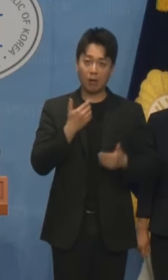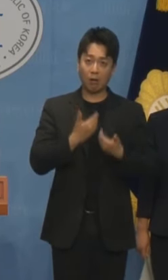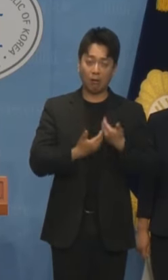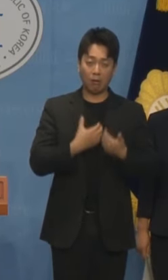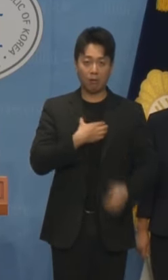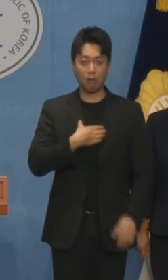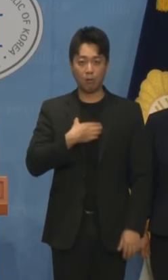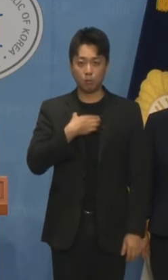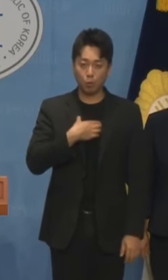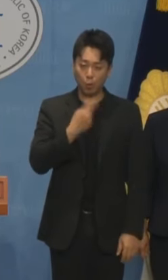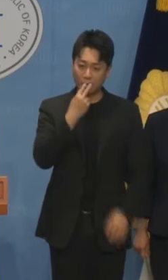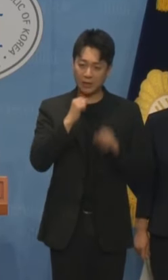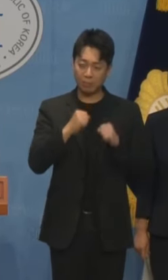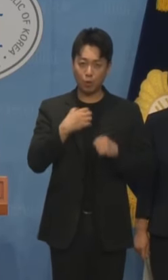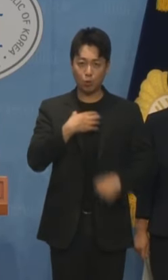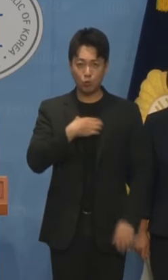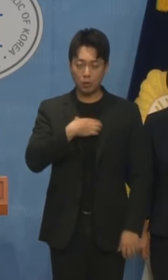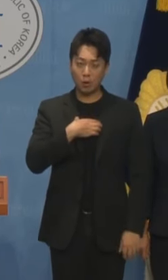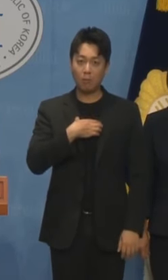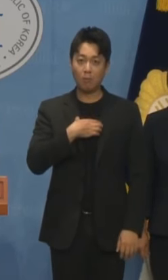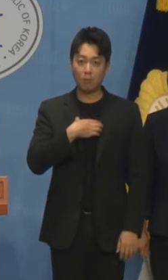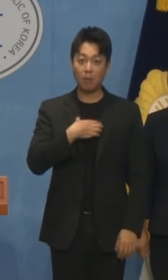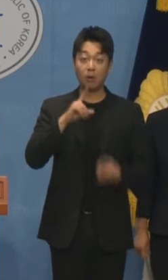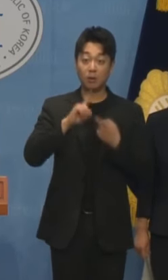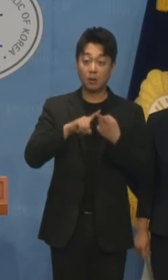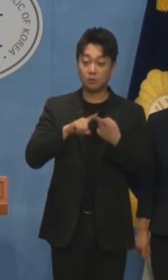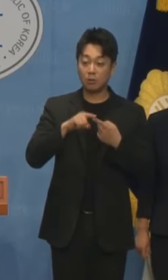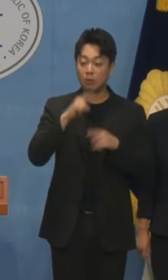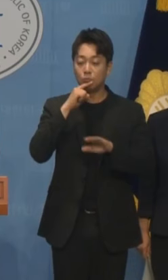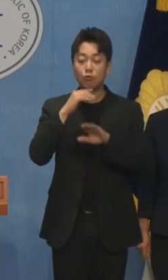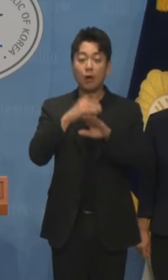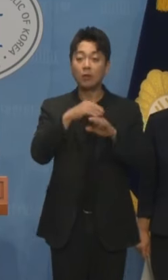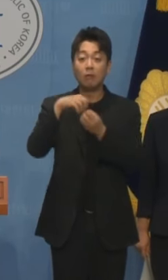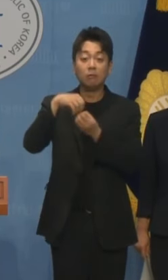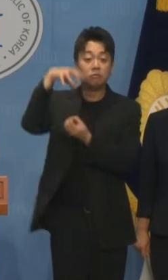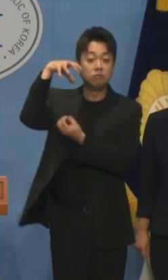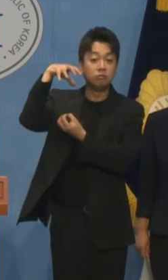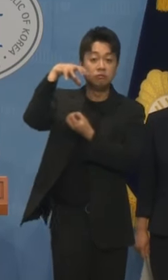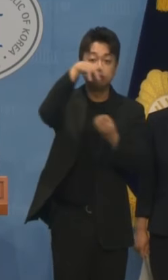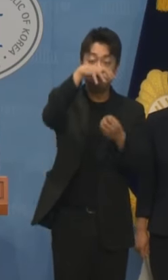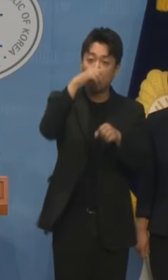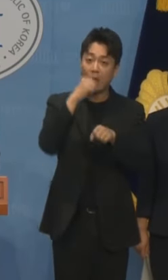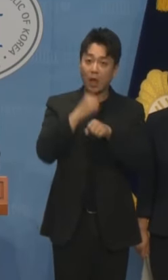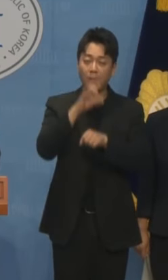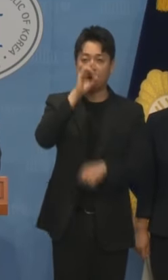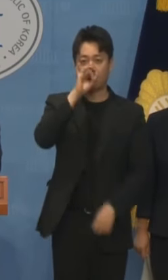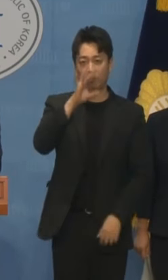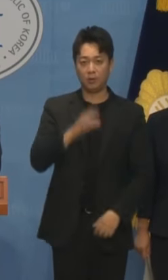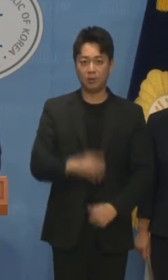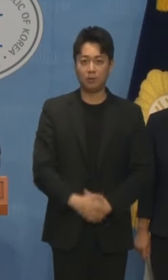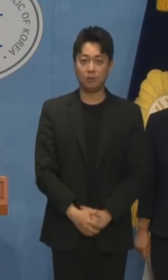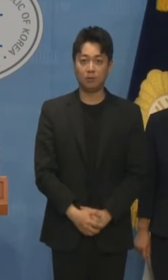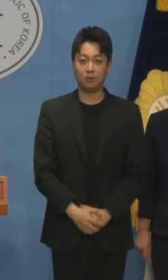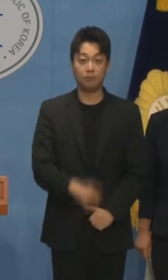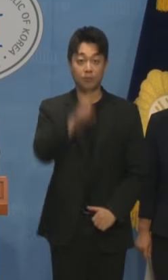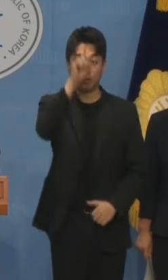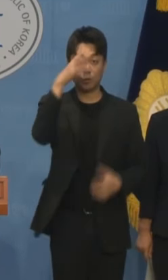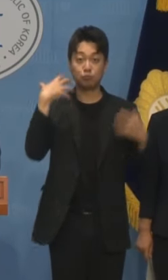위협하는 대북 전단을 마음껏 살포하고 면제부를 준 것이 아닙니다 정부의 책임